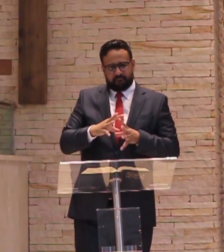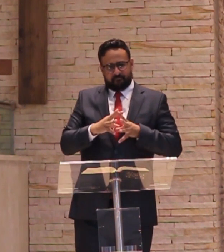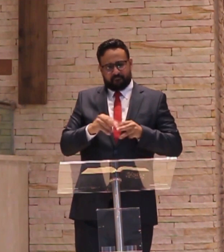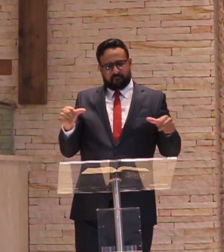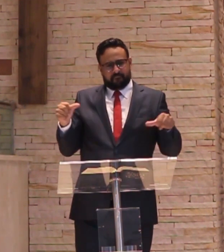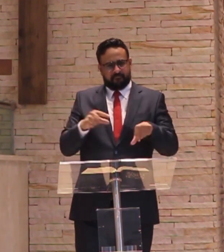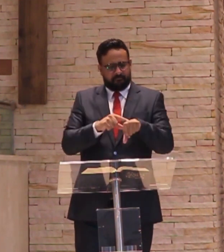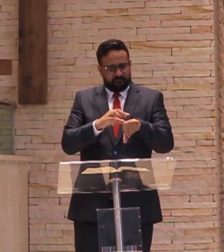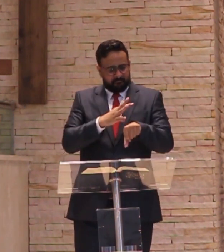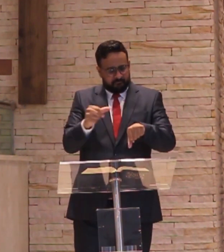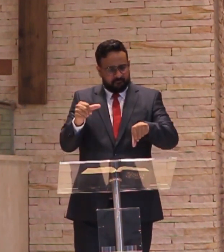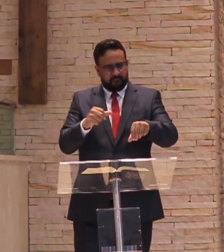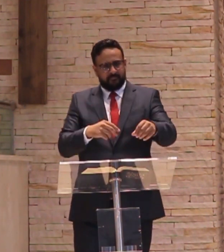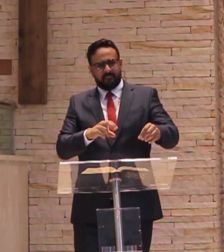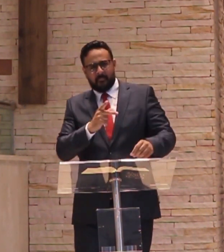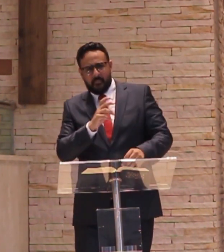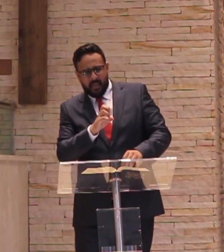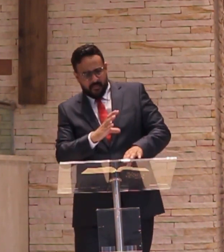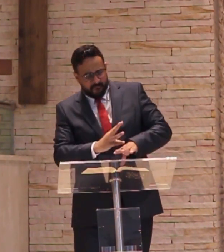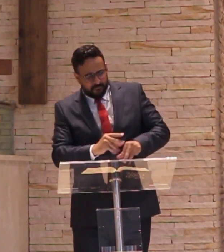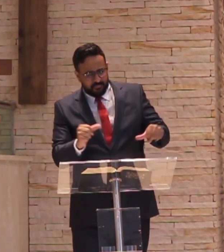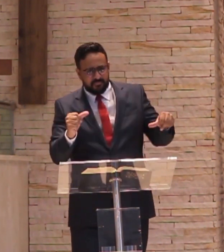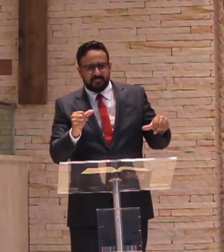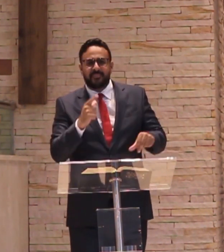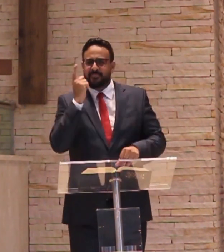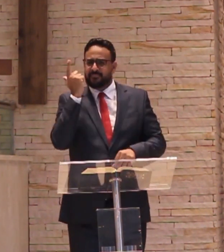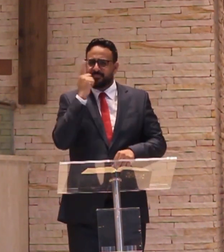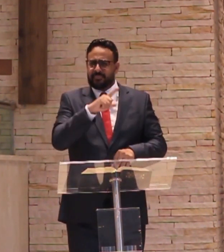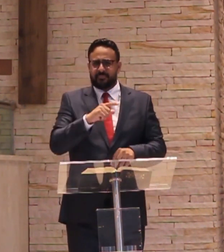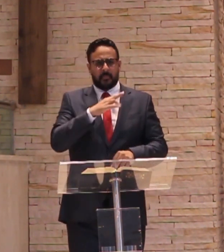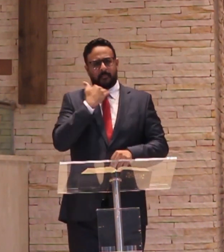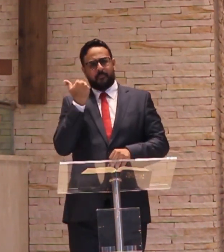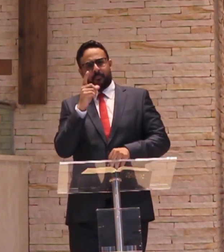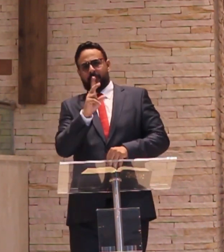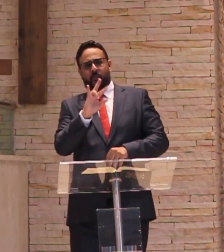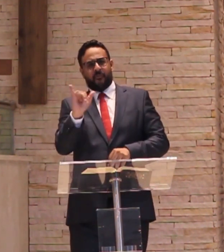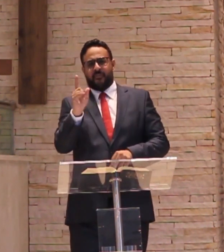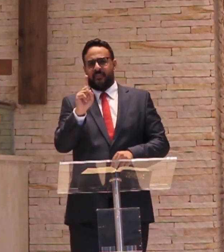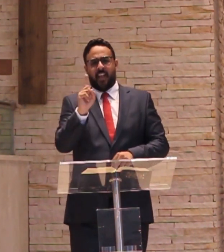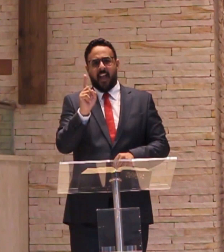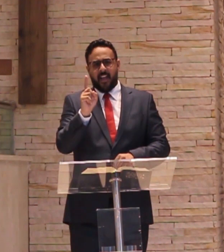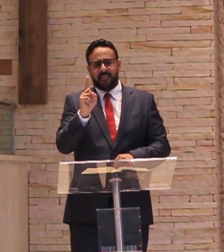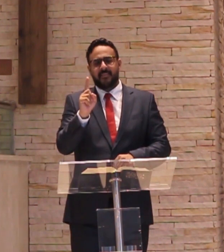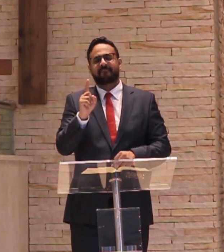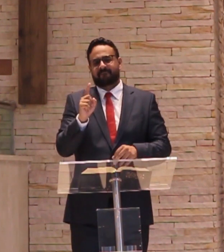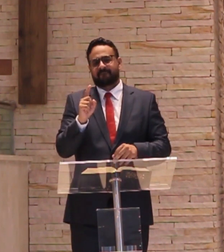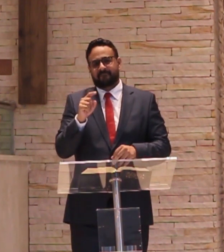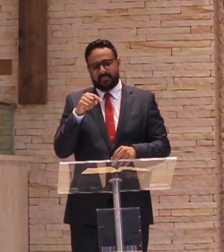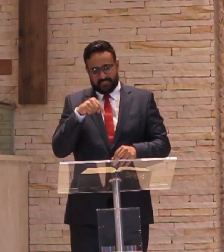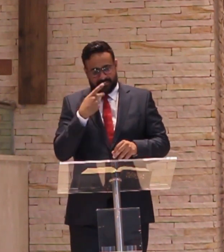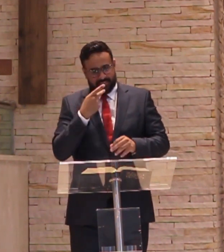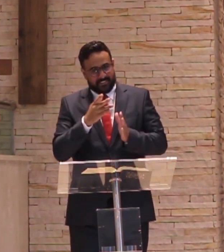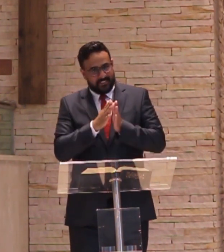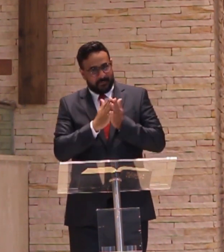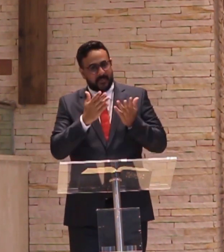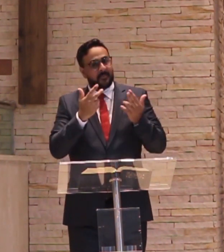para aquela haste seria curado, mesmo que fosse picado ou fosse vítima de